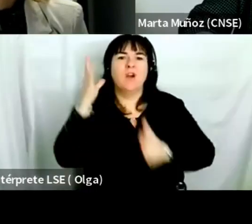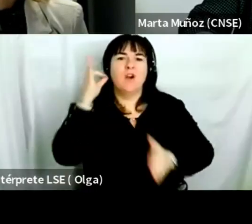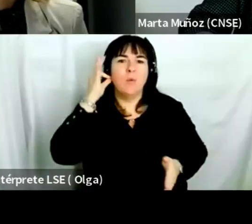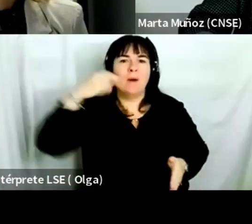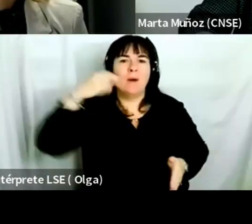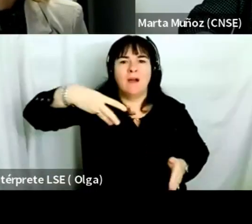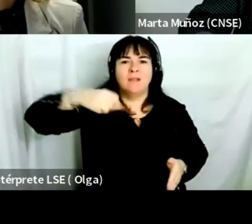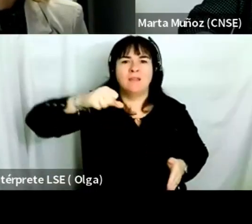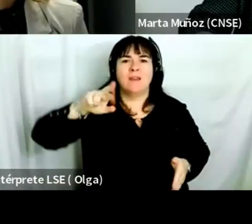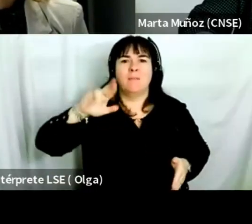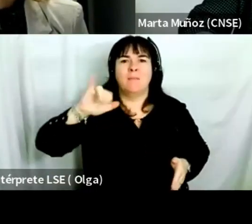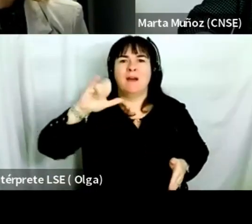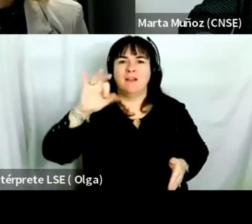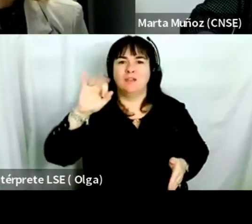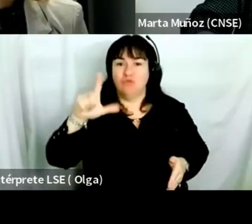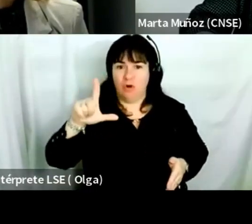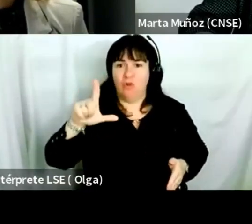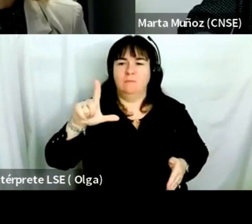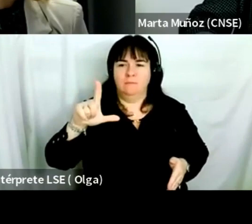Marisol.